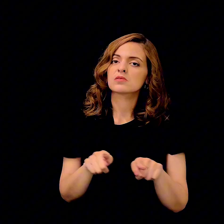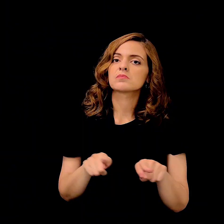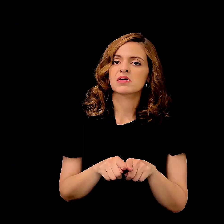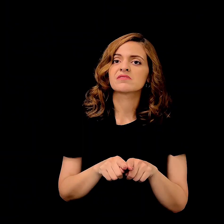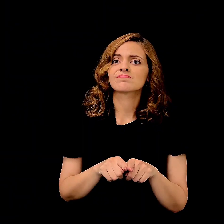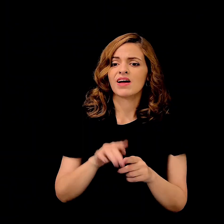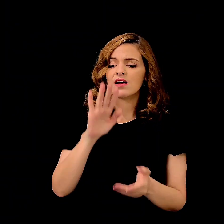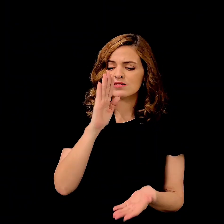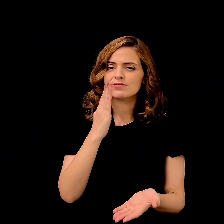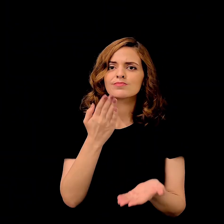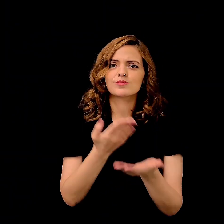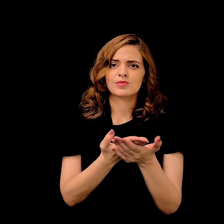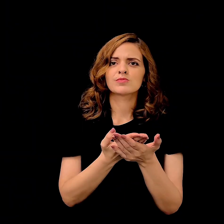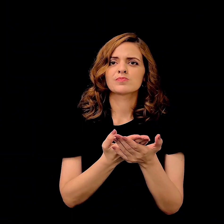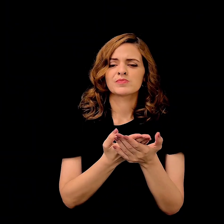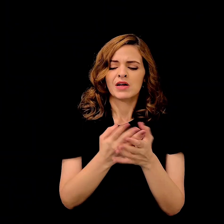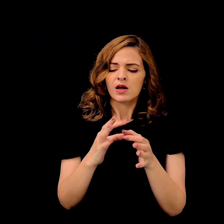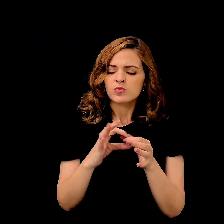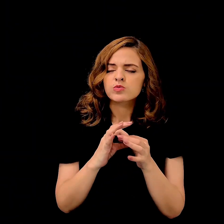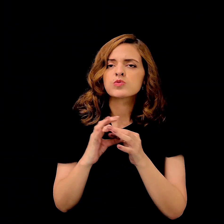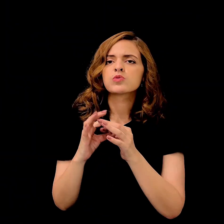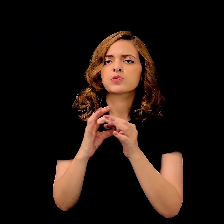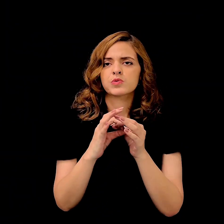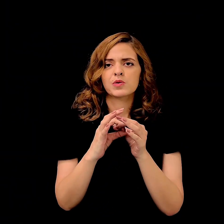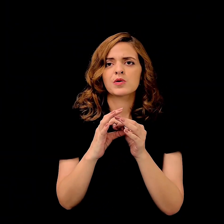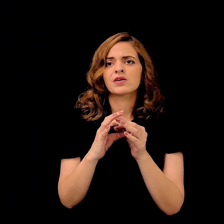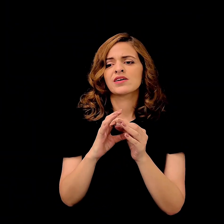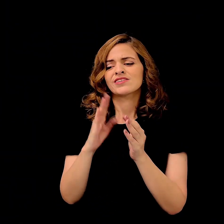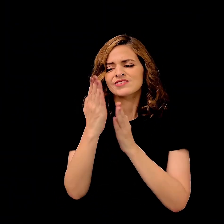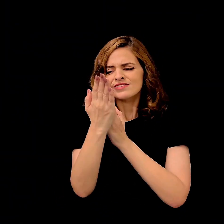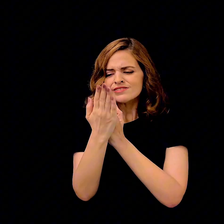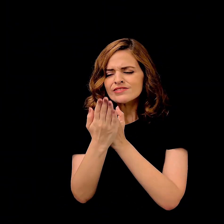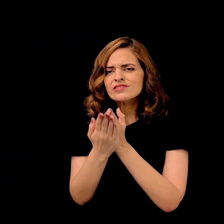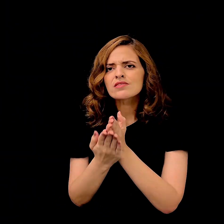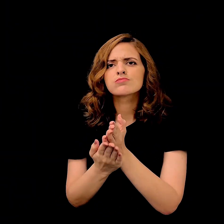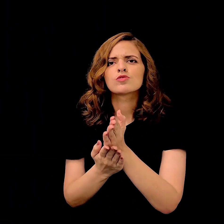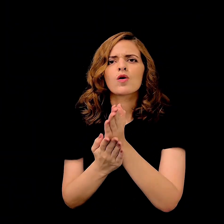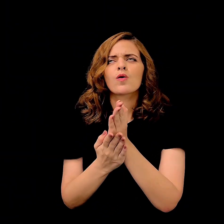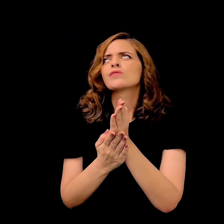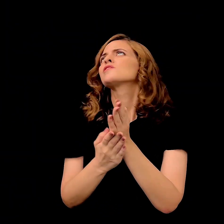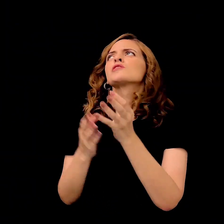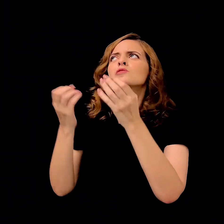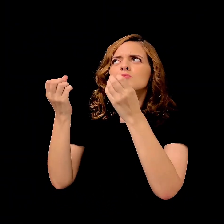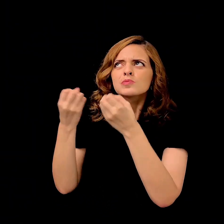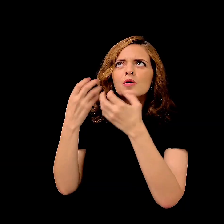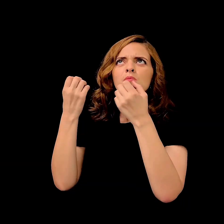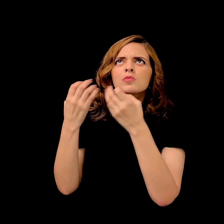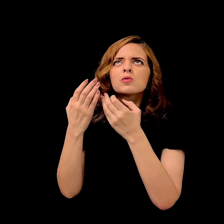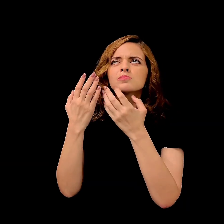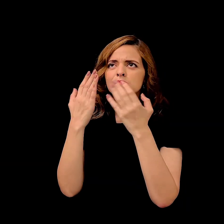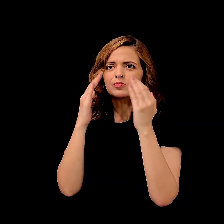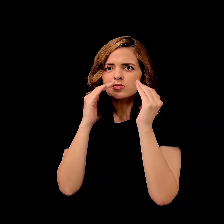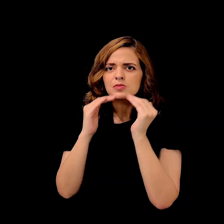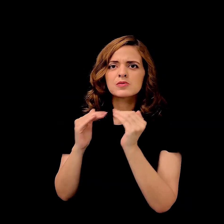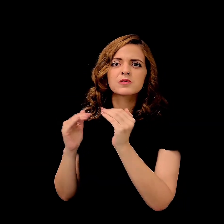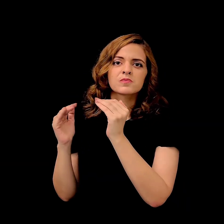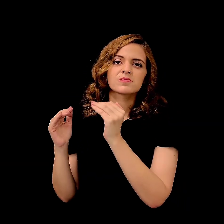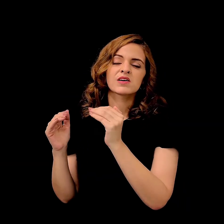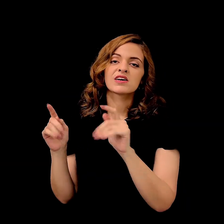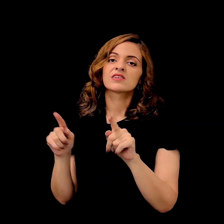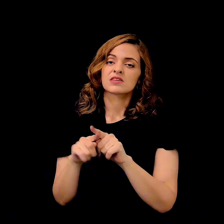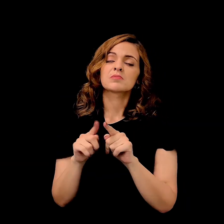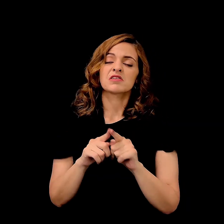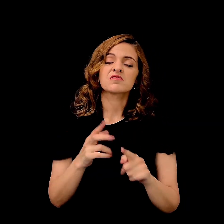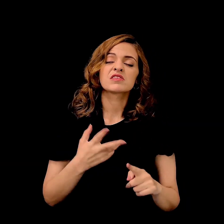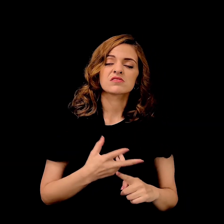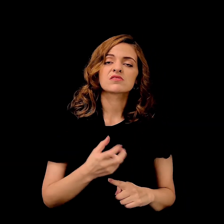que estamos nele, que seguimos os seus passos, os seus conselhos, também vamos vencer. É isso